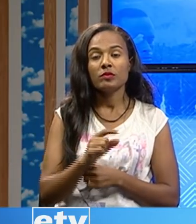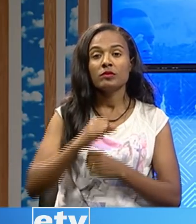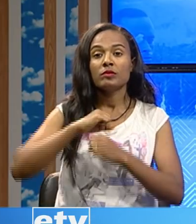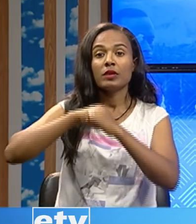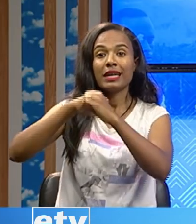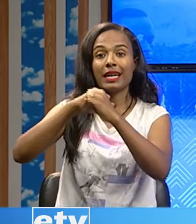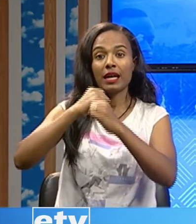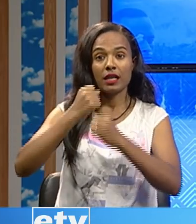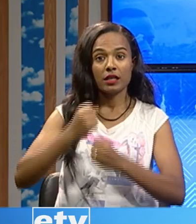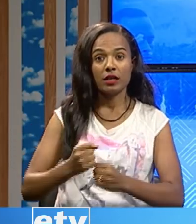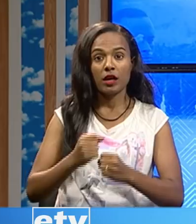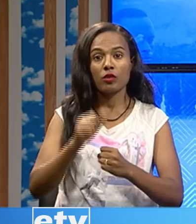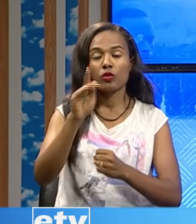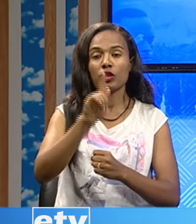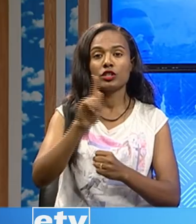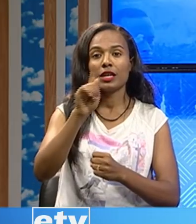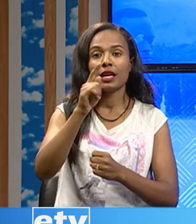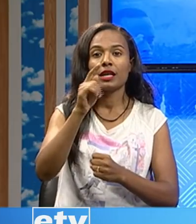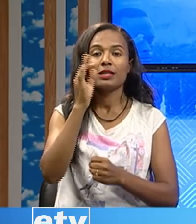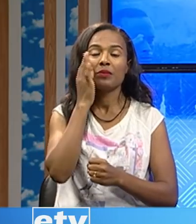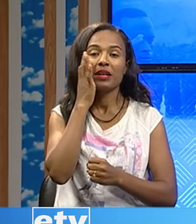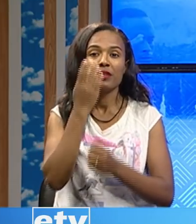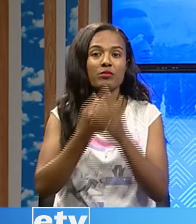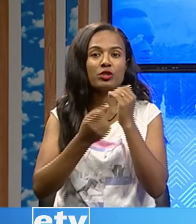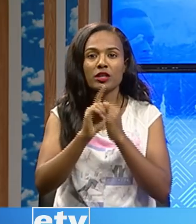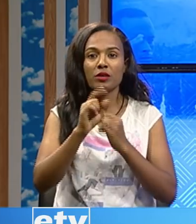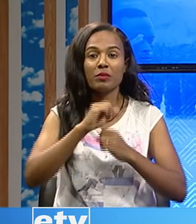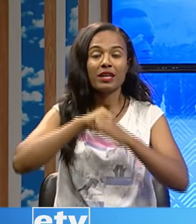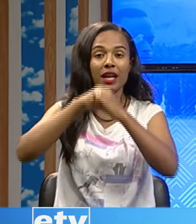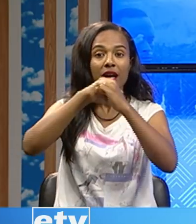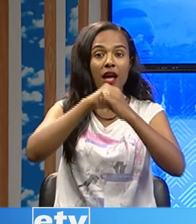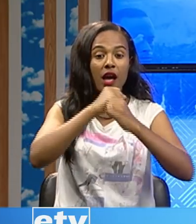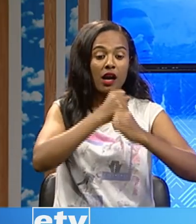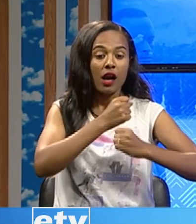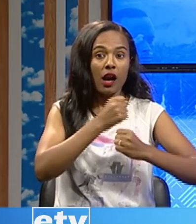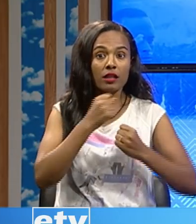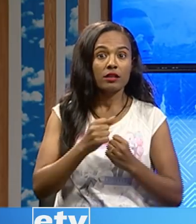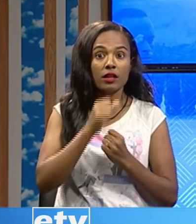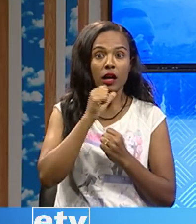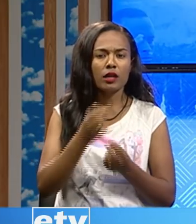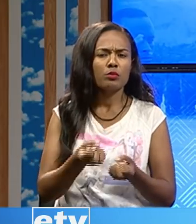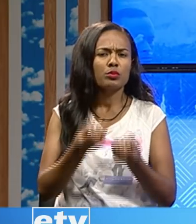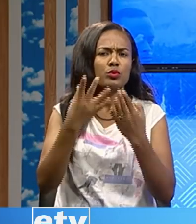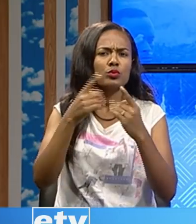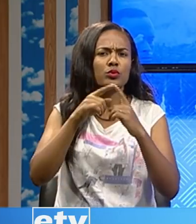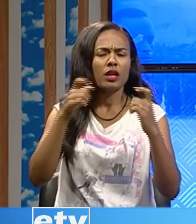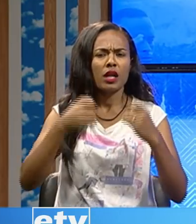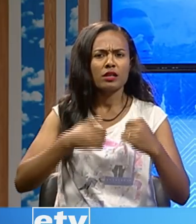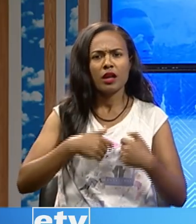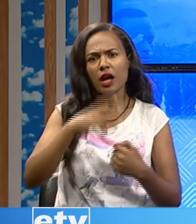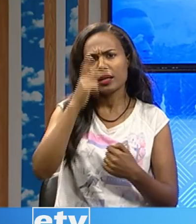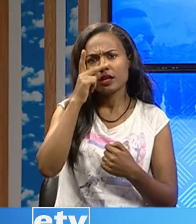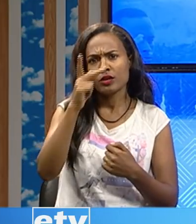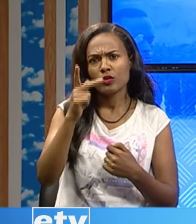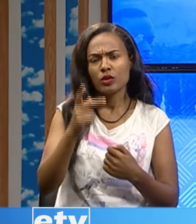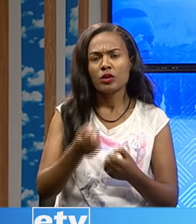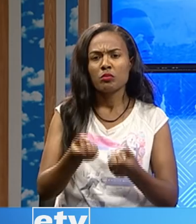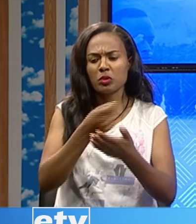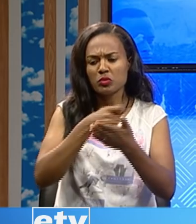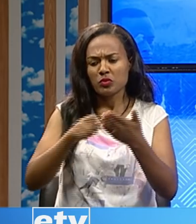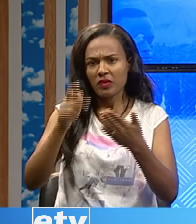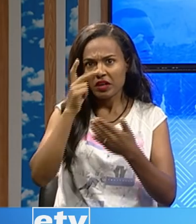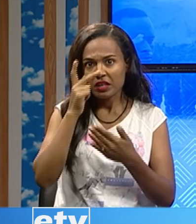መከላከያም ተጠናክሮት ለሸኔ ለቲፒኤልኤፍ ብቻ አይደለም መከላከያ ካልተጠናከረ ብዙ ጣላት አለ ይሄ ነገር የሚያፈርስ አየነው በጽሁፍ